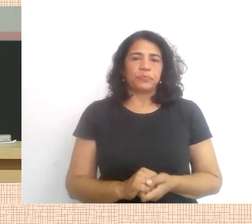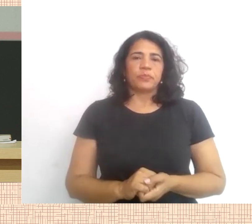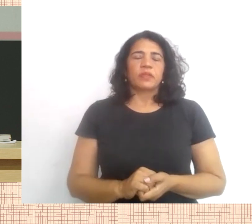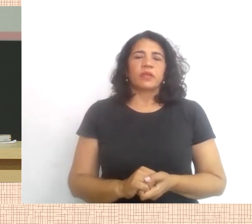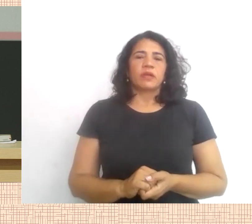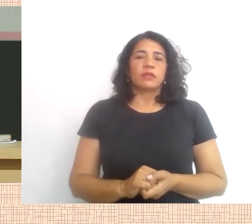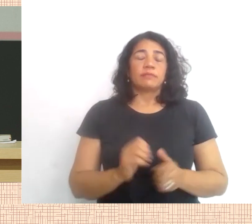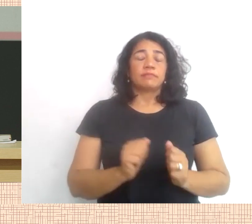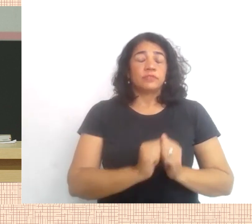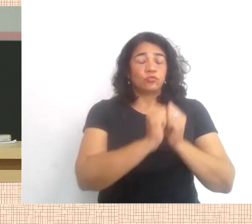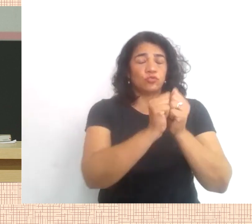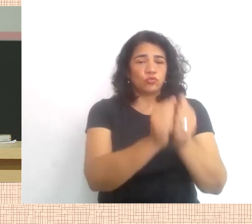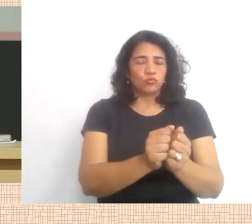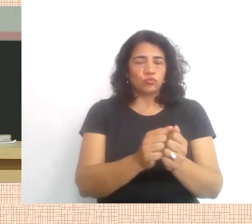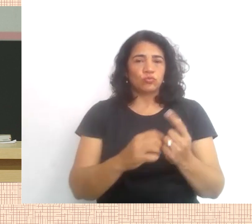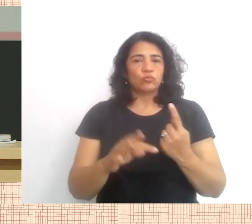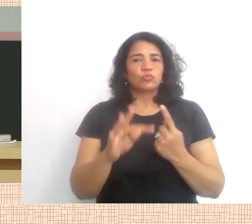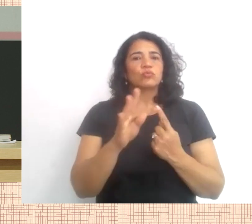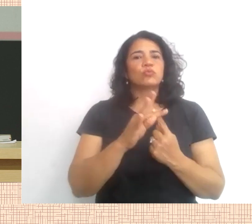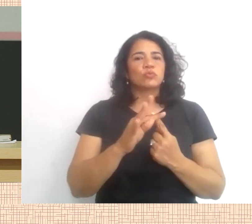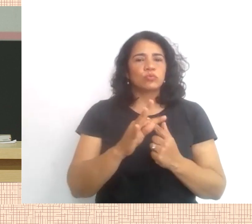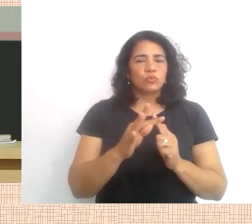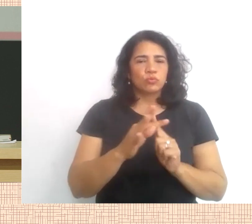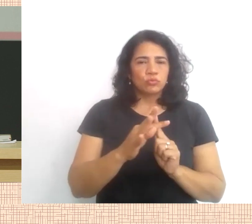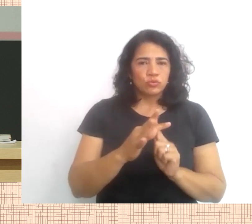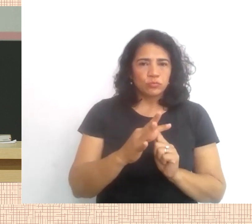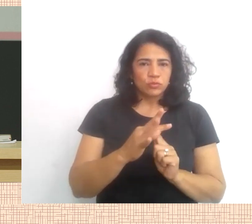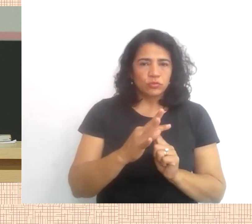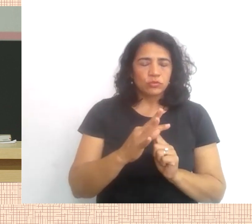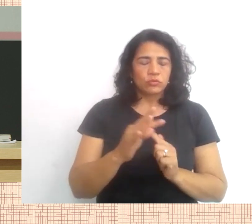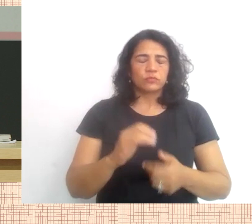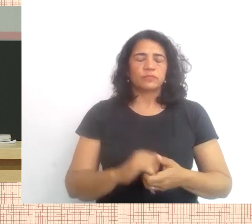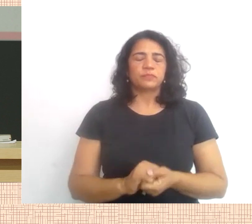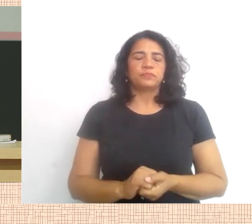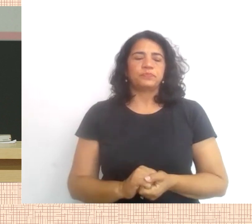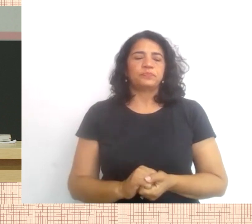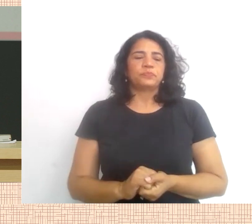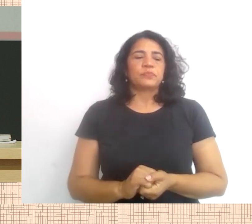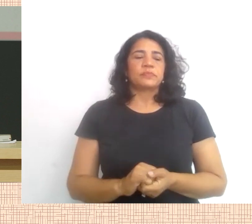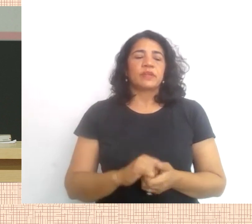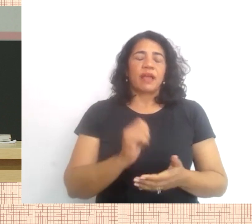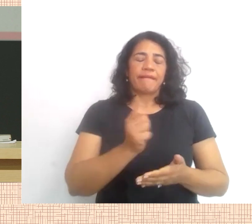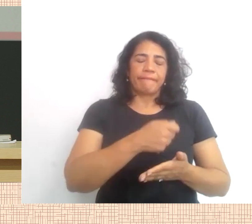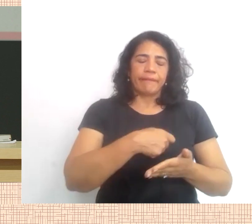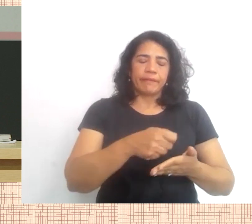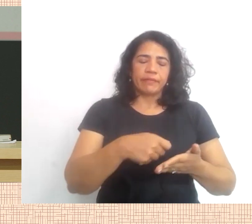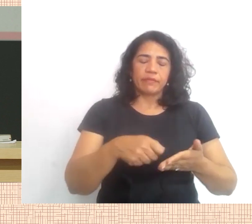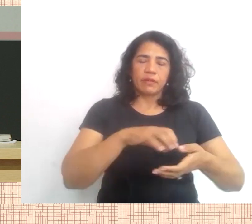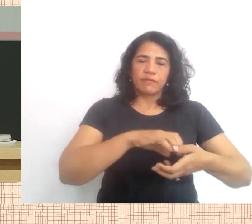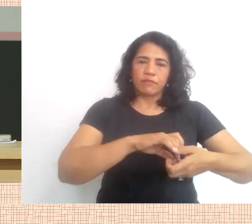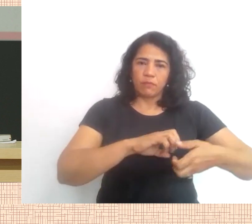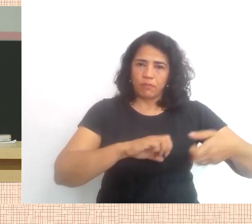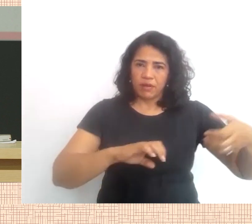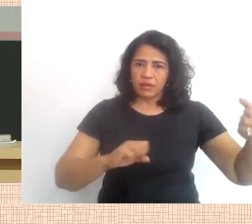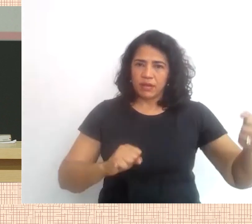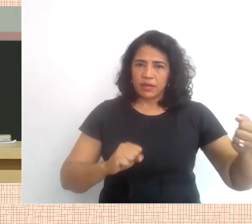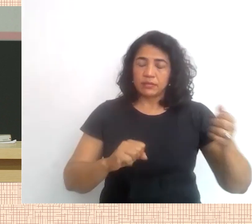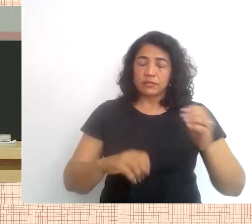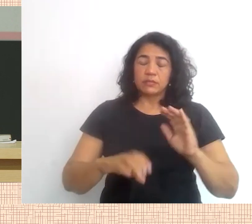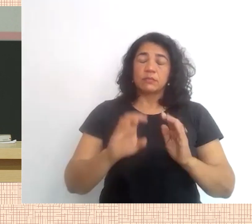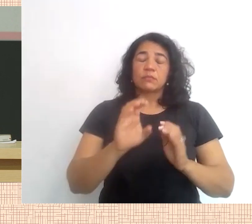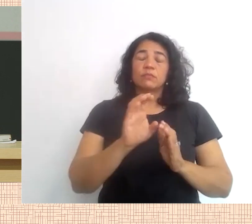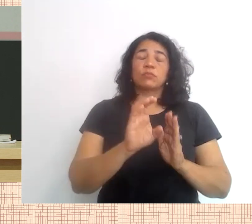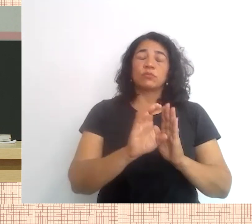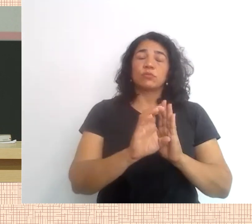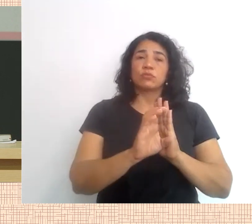Escreveu para os Colossenses, Paulo, apóstolo de Cristo Jesus, e o irmão Timóteo. E depois,